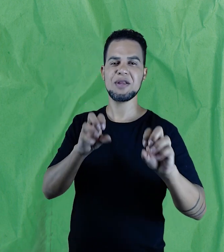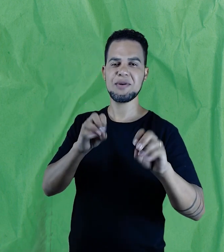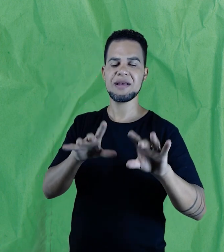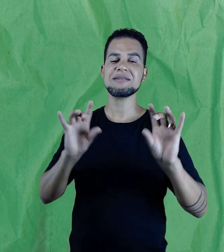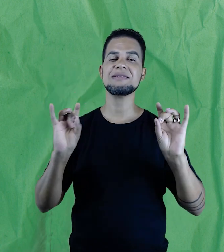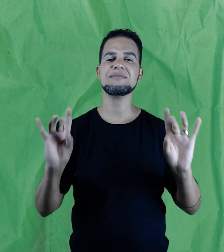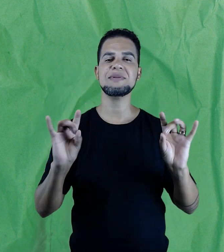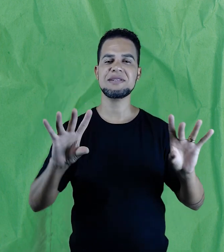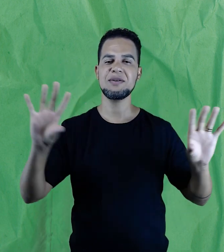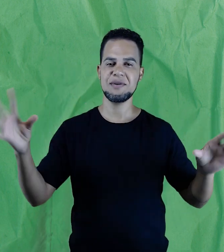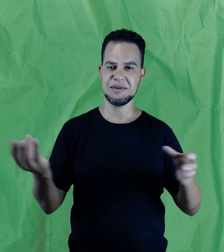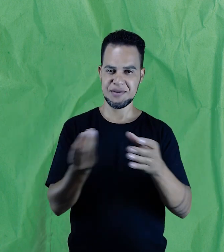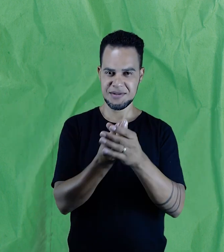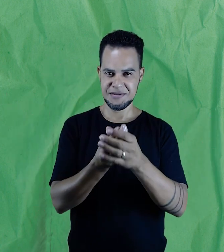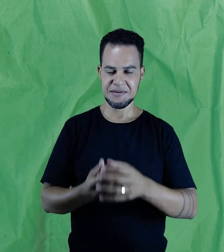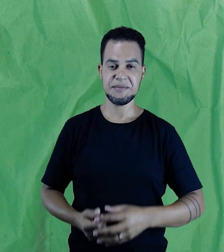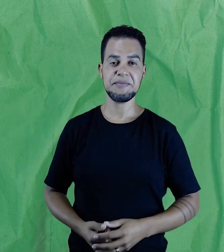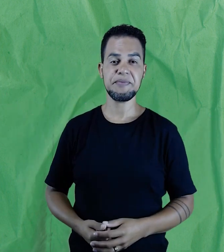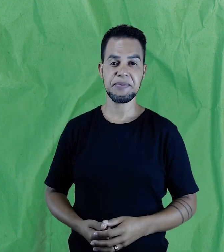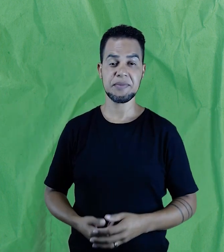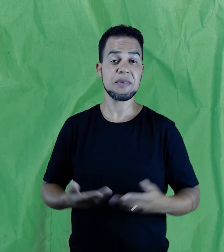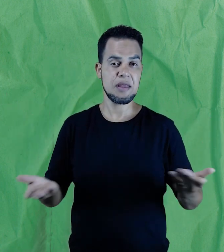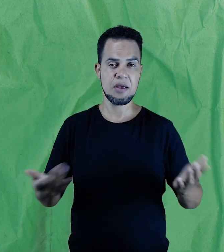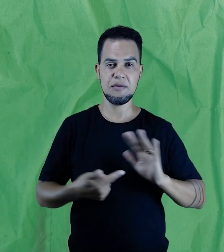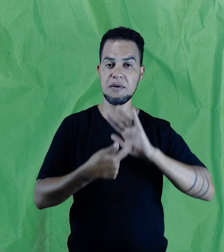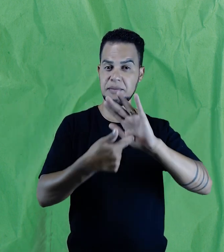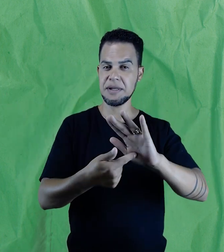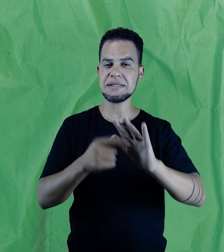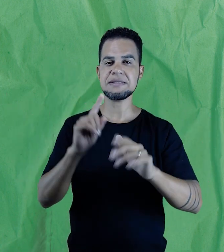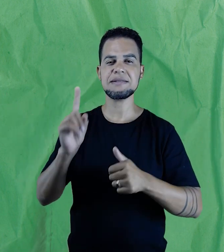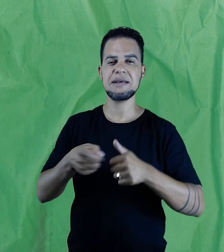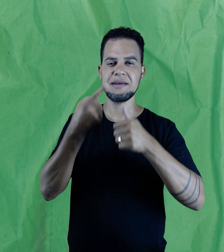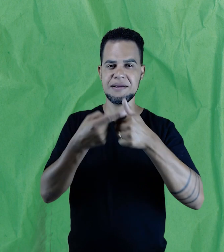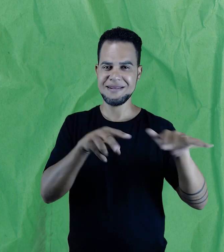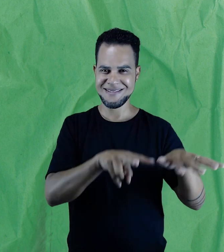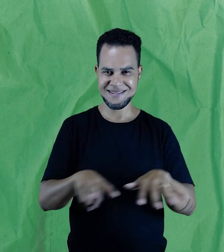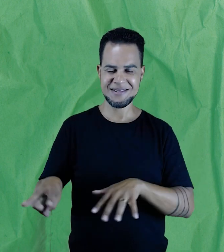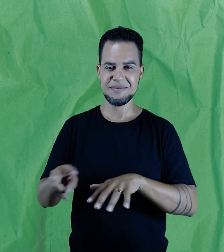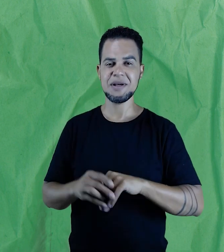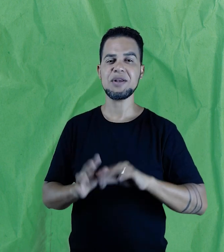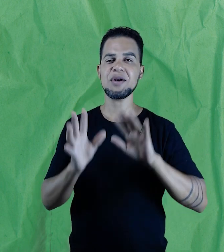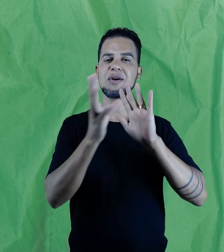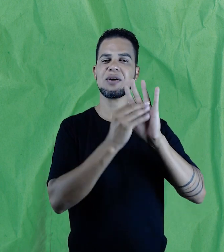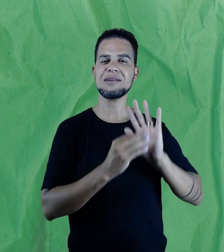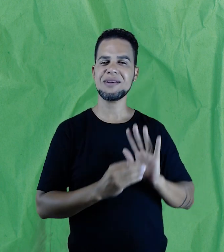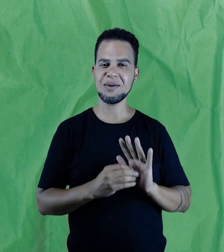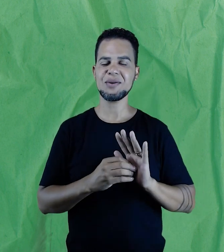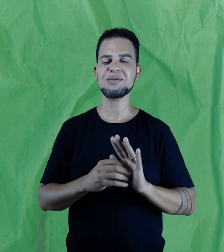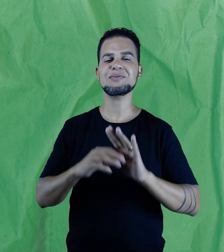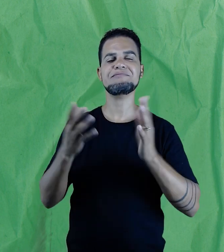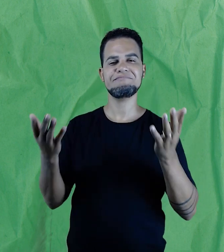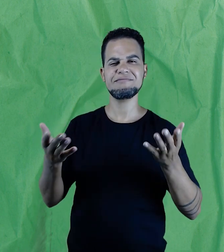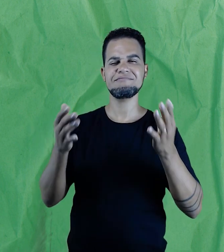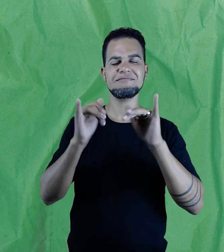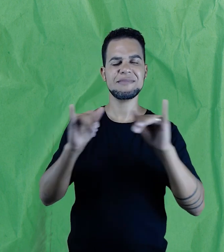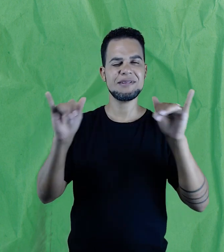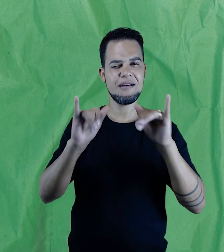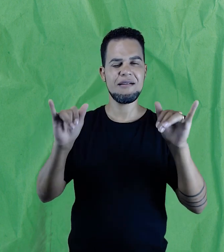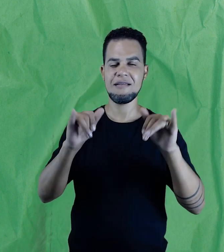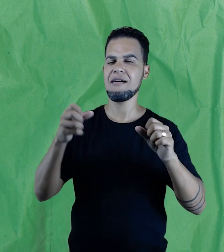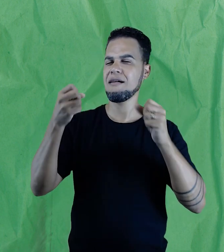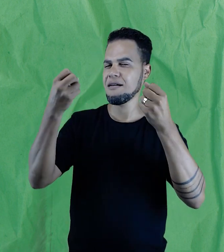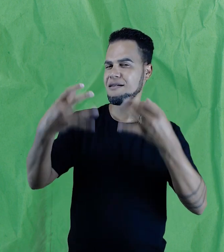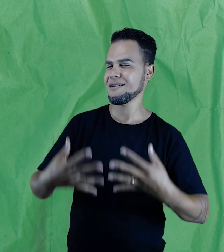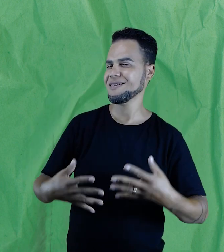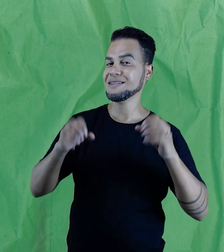educação especial e inclusiva. Vou apresentar nessa primeira semana o conteúdo que será ministrado e um pouquinho